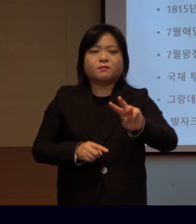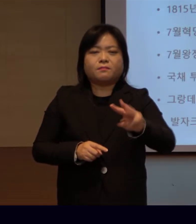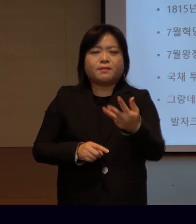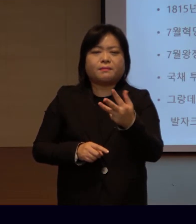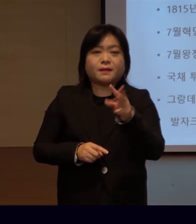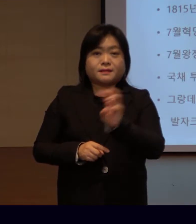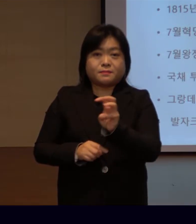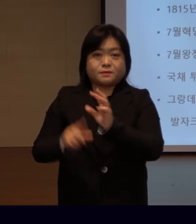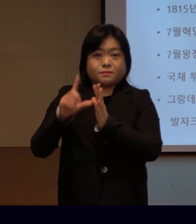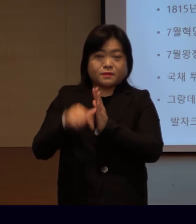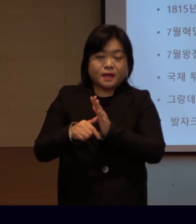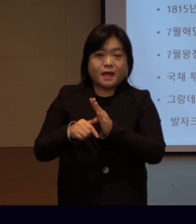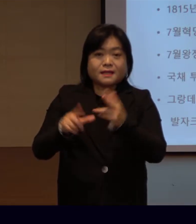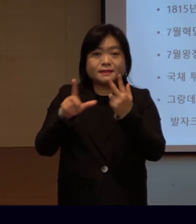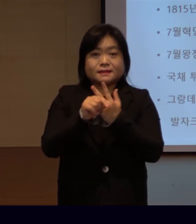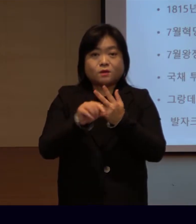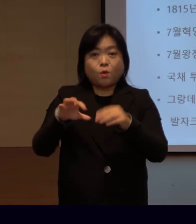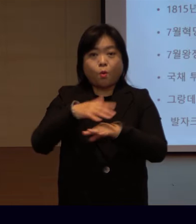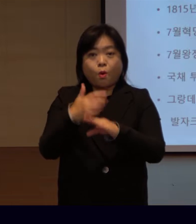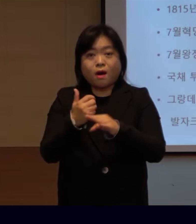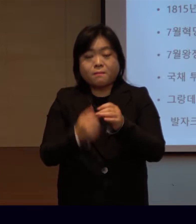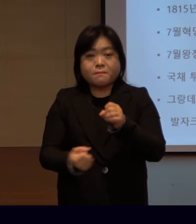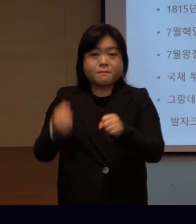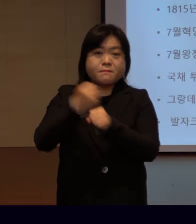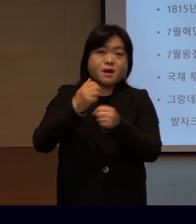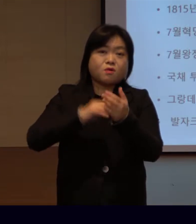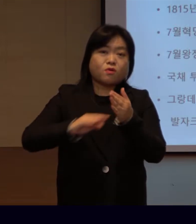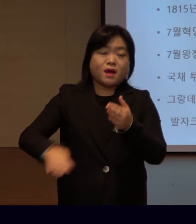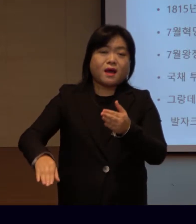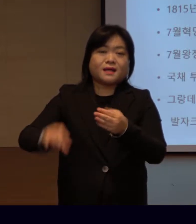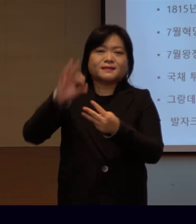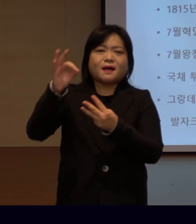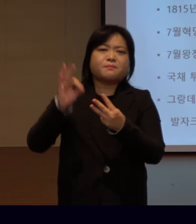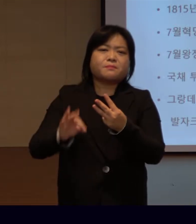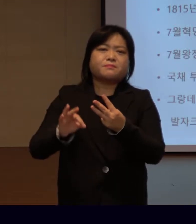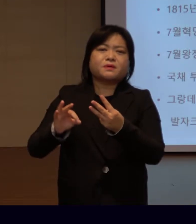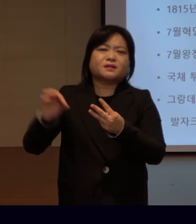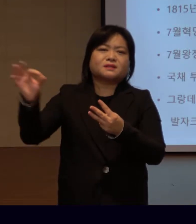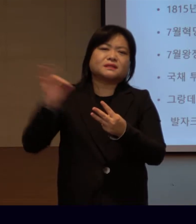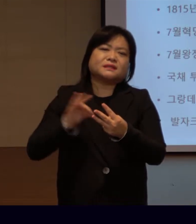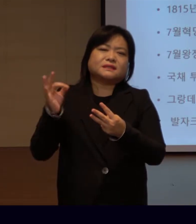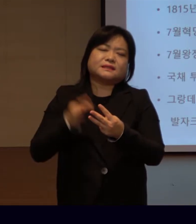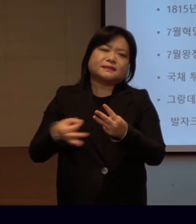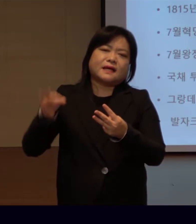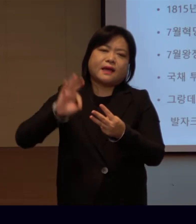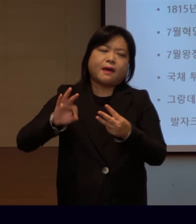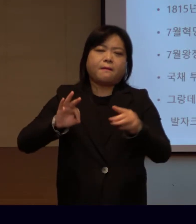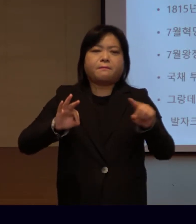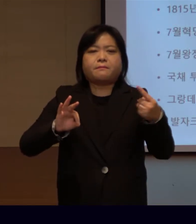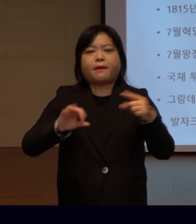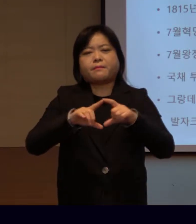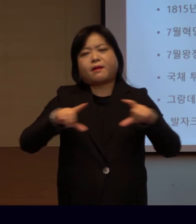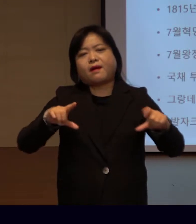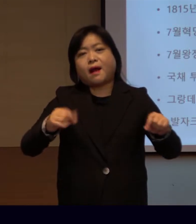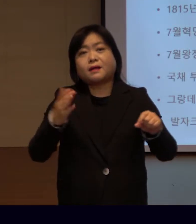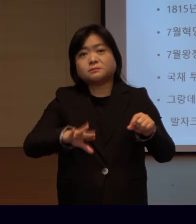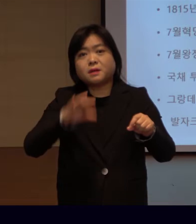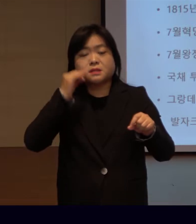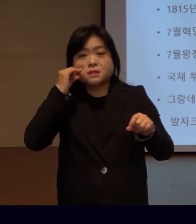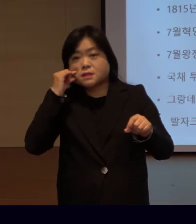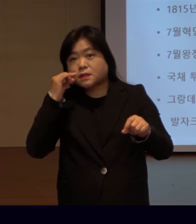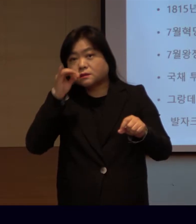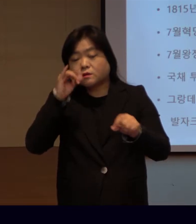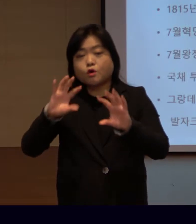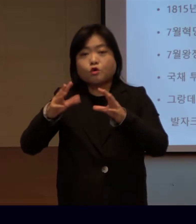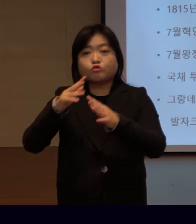1830년에 7월 왕정이 들어서고 나서는 3% 이자의 100프랑이에요. 그런데도 훨씬 더 인기가 있는 겁니다.